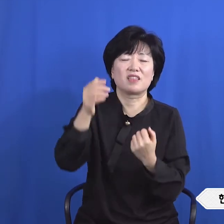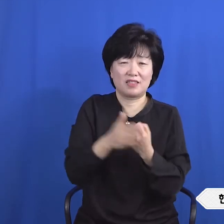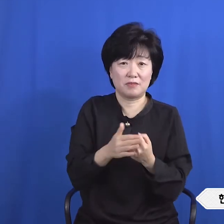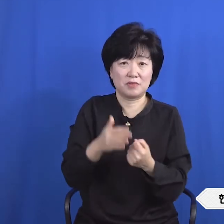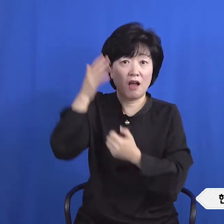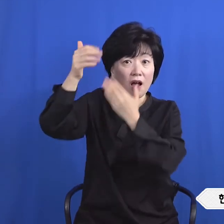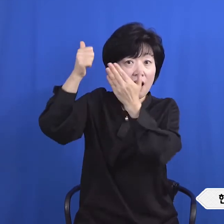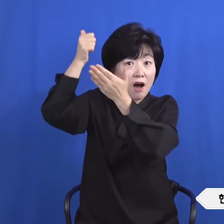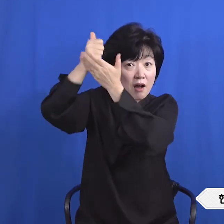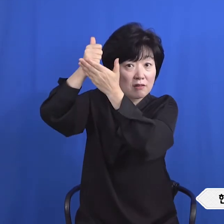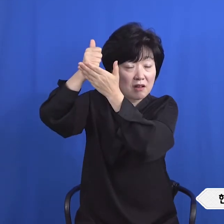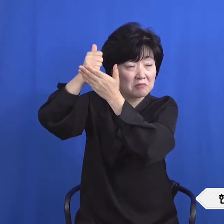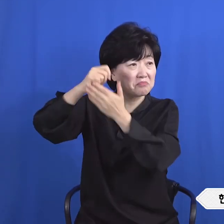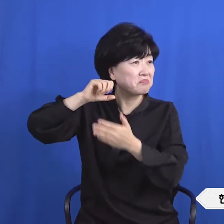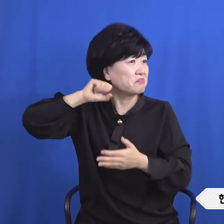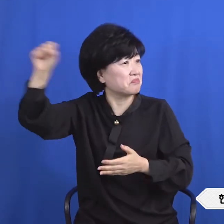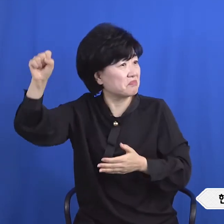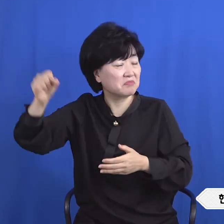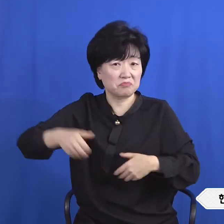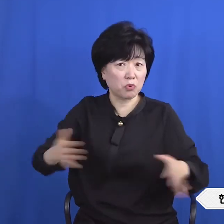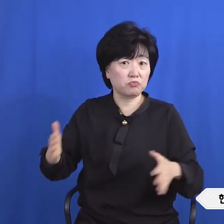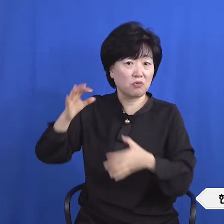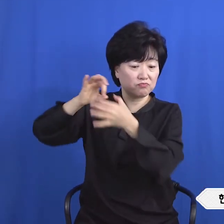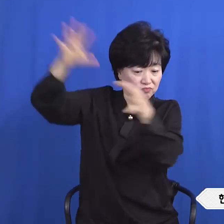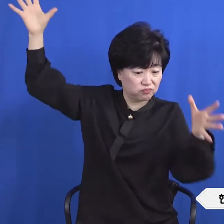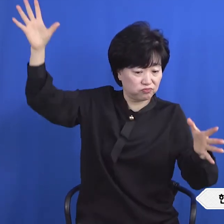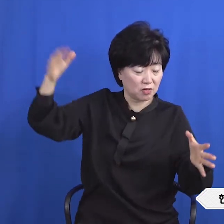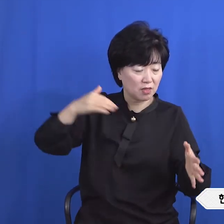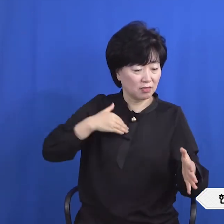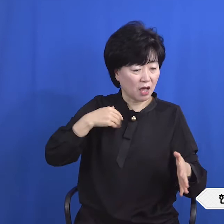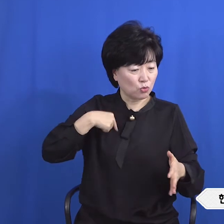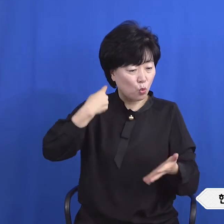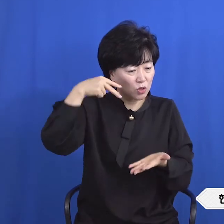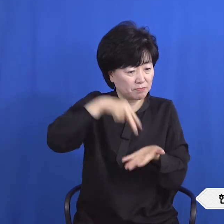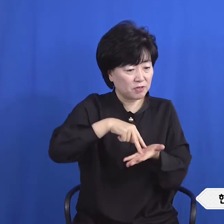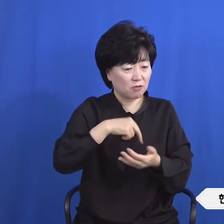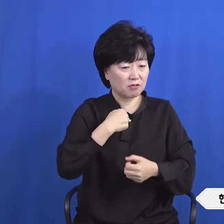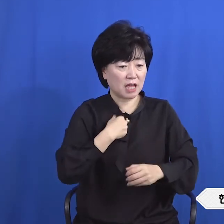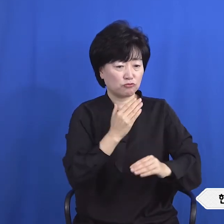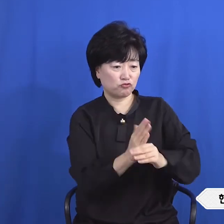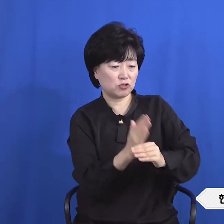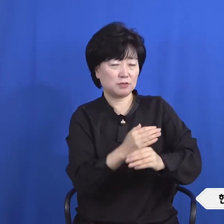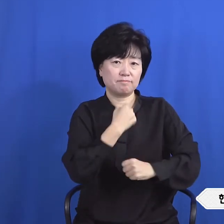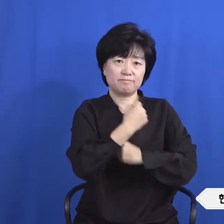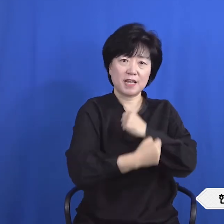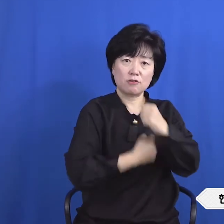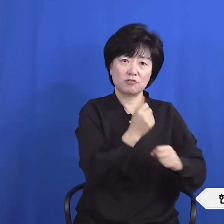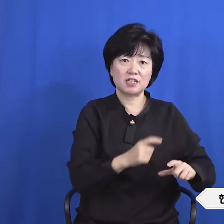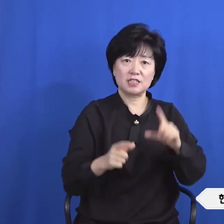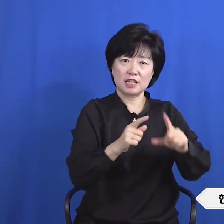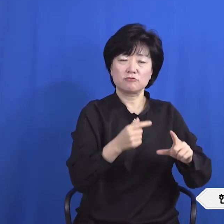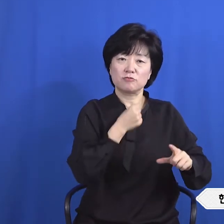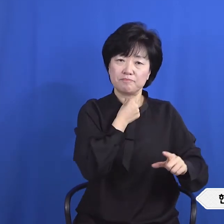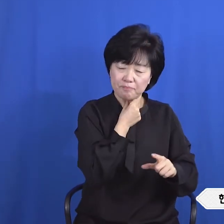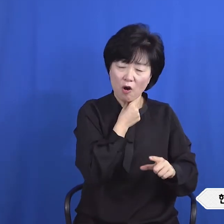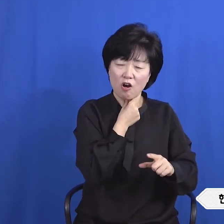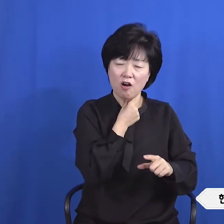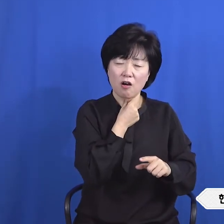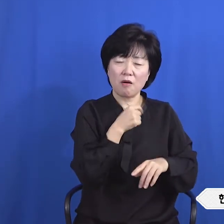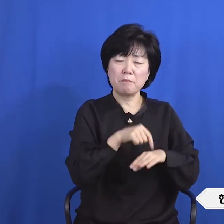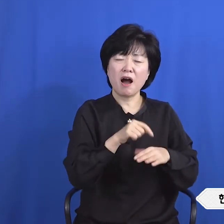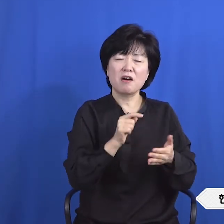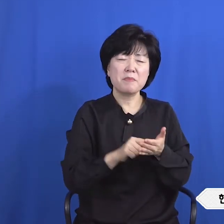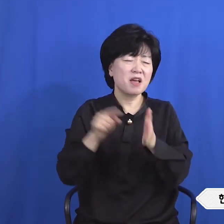하나님에게 예속될 필요가 뭐 있느냐? 나는 그런 거 싫다. 나는 나 독립적으로 얼마든지 살 수 있다 하고 안 믿겠다고 마음에 작정을